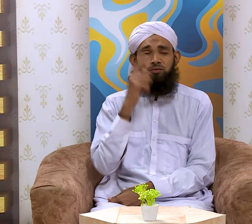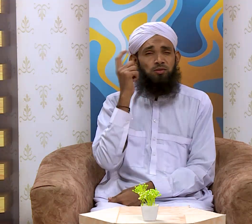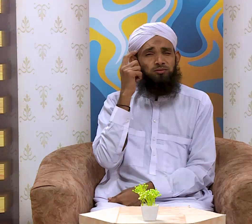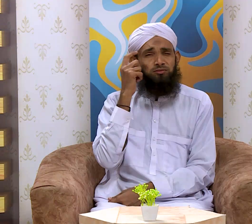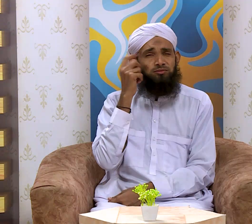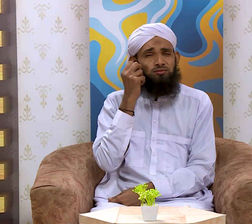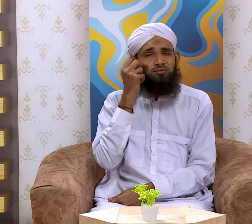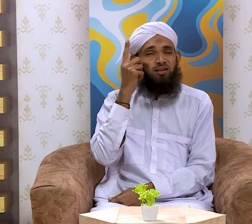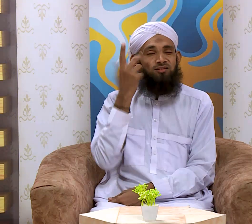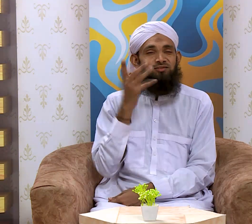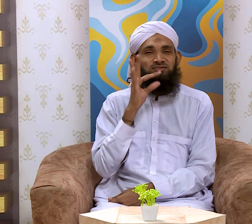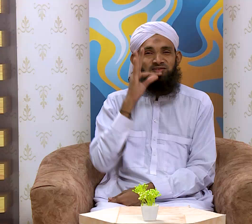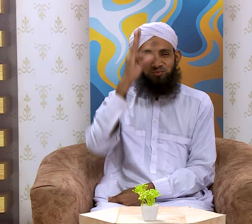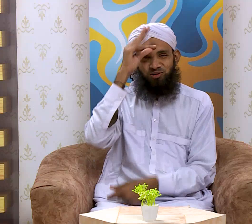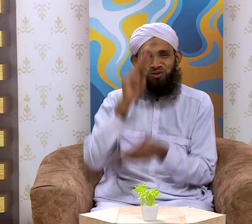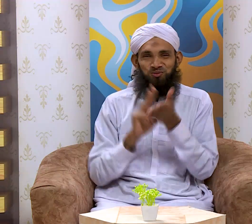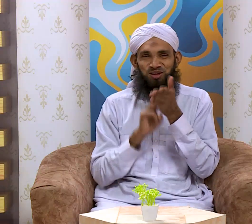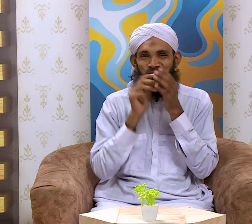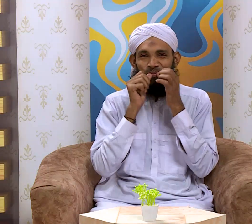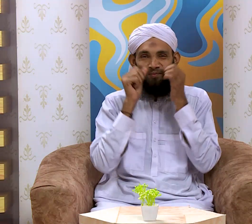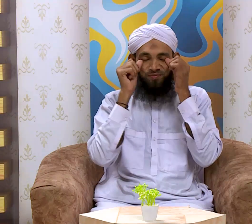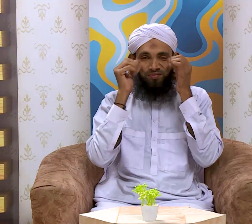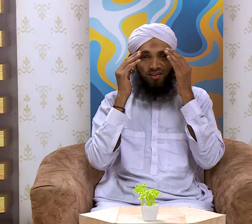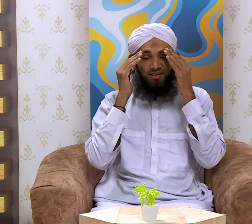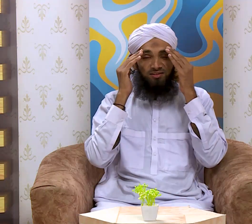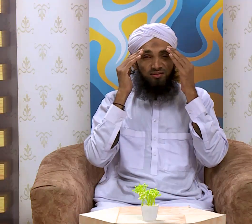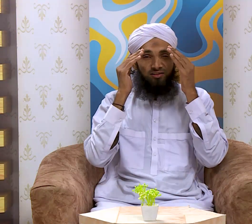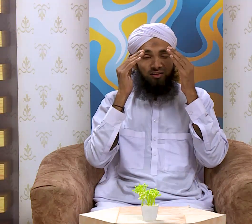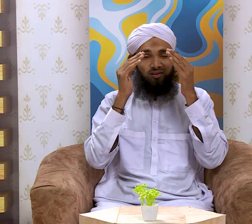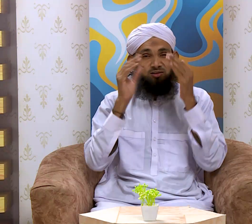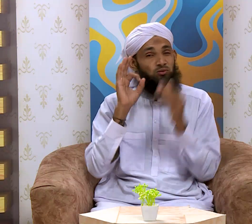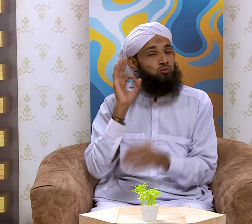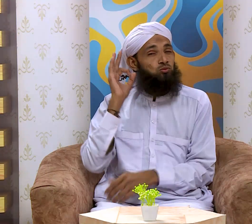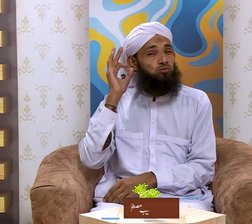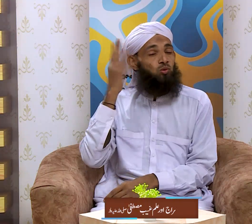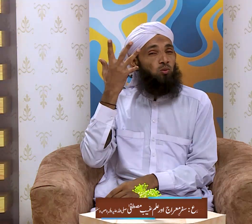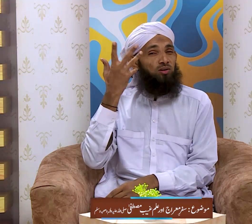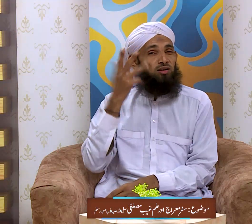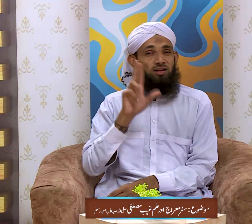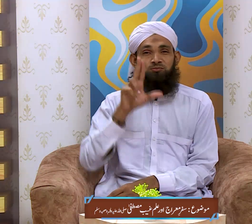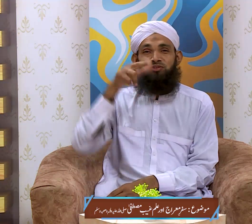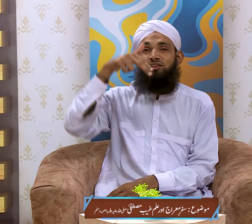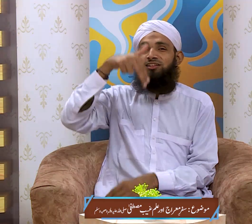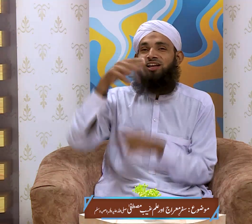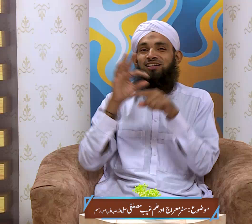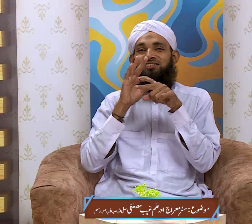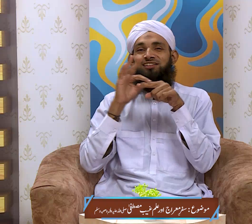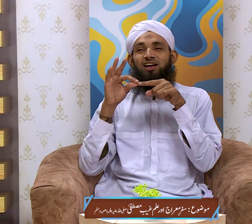وہ ہے نبی کریم صلی اللہ علیہ وآلہ وسلم کا عظیم الشان معجزہ، معجزہ معراج۔ ماہ رجب کے